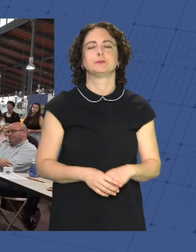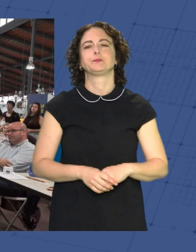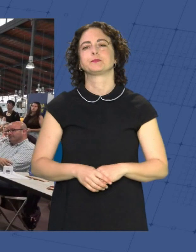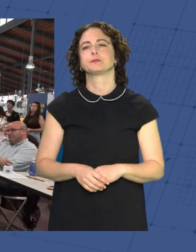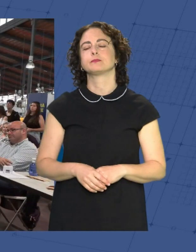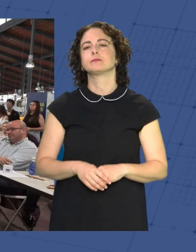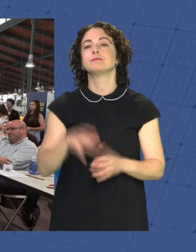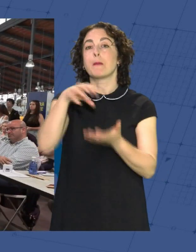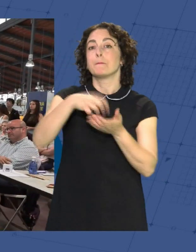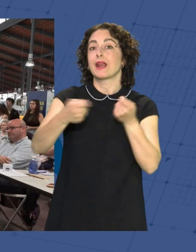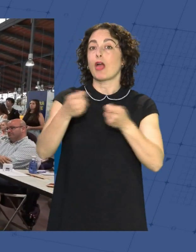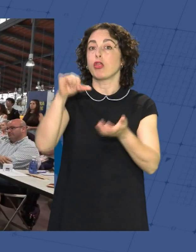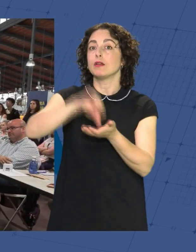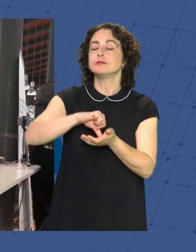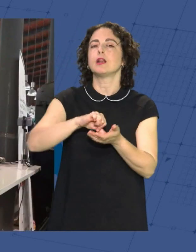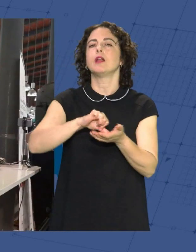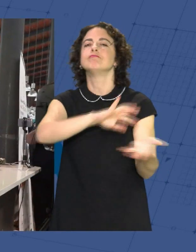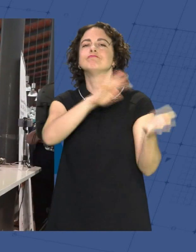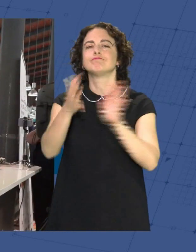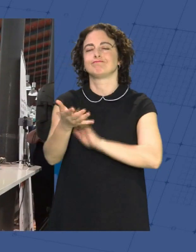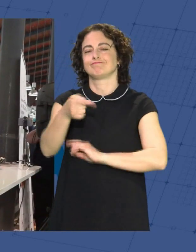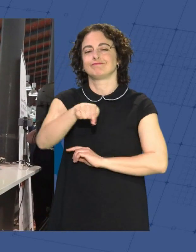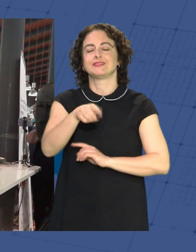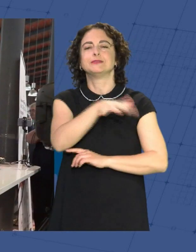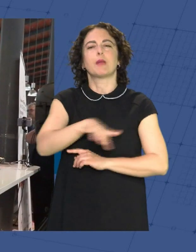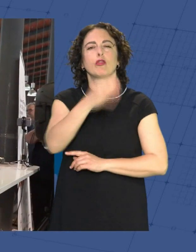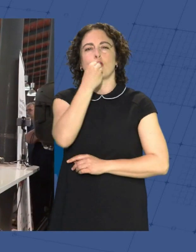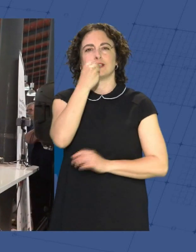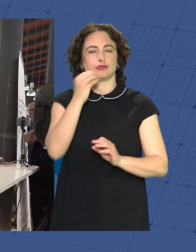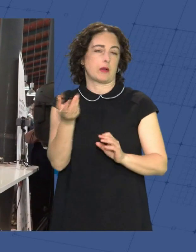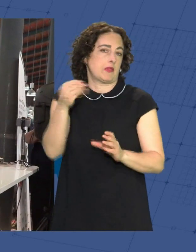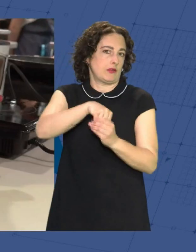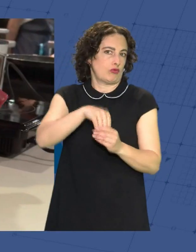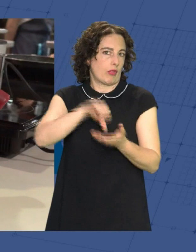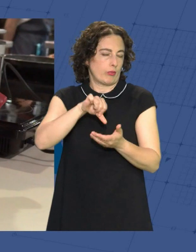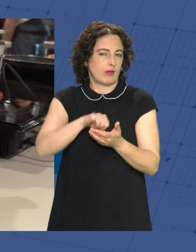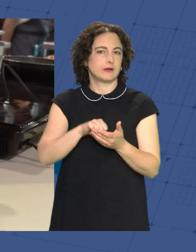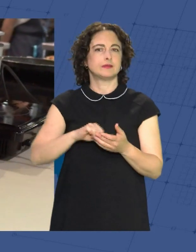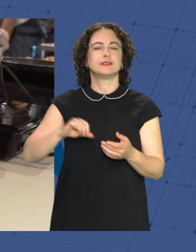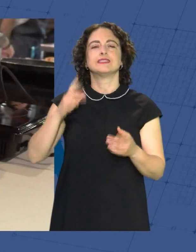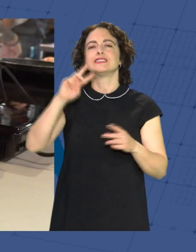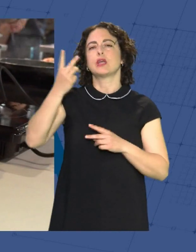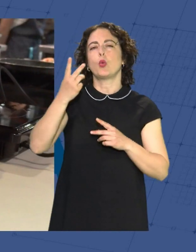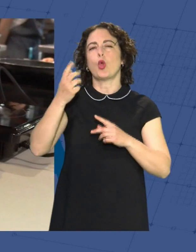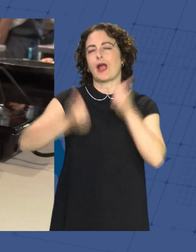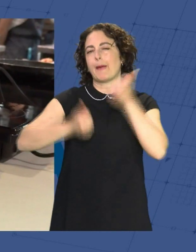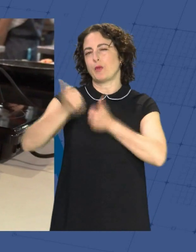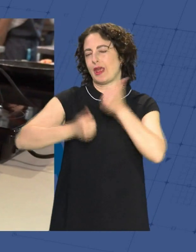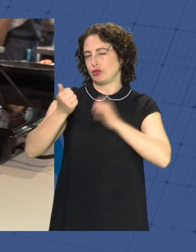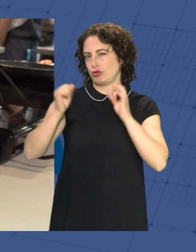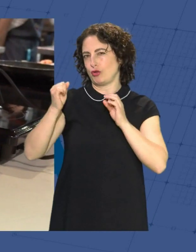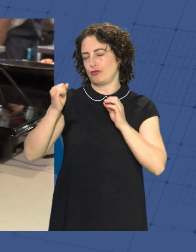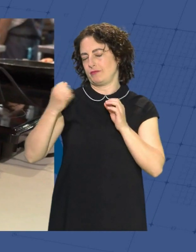El mercado central se ha convertido en un espacio gastronómico más de la ciudad en el segundo campeonato ASAL TAPAS